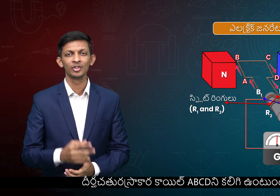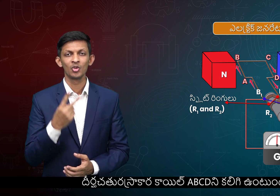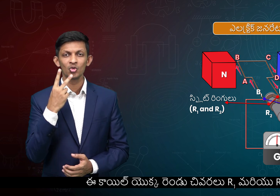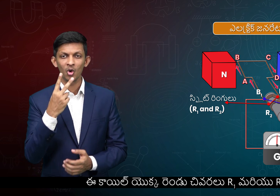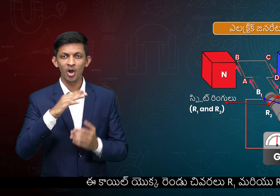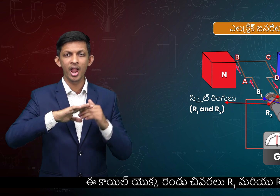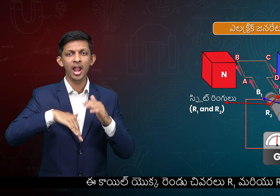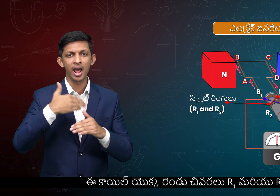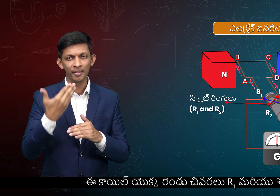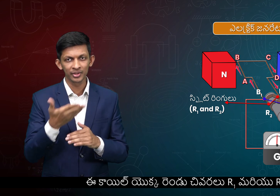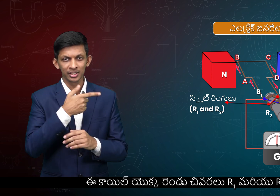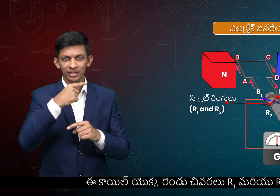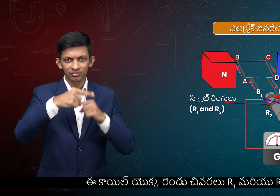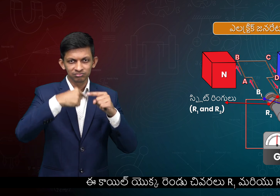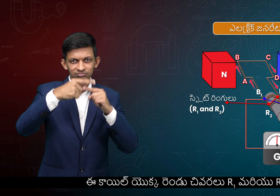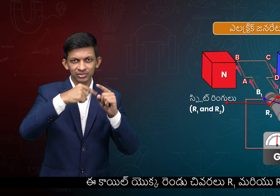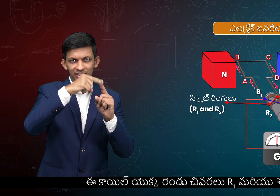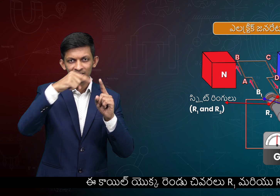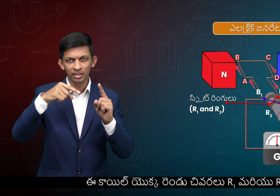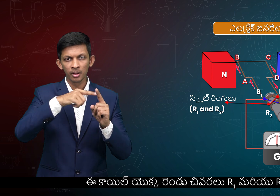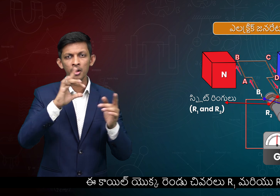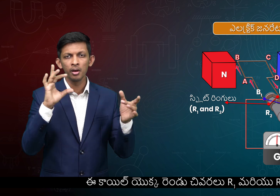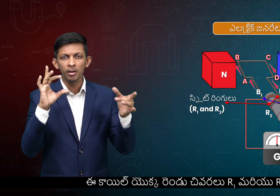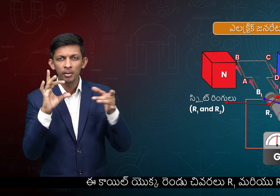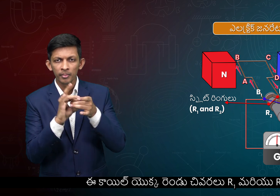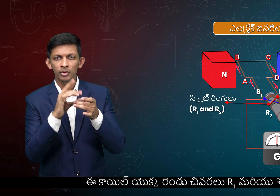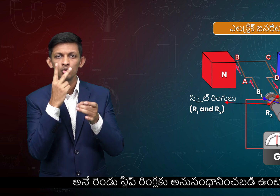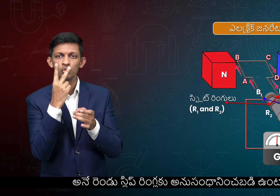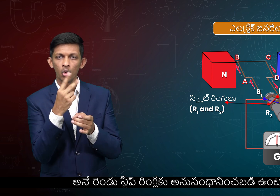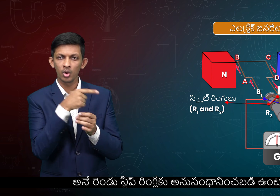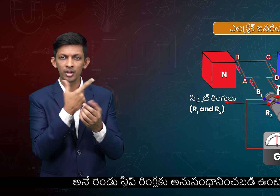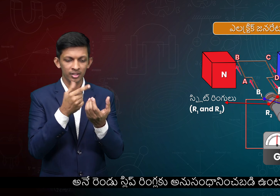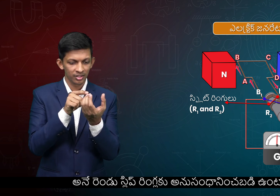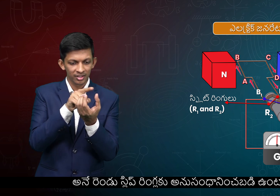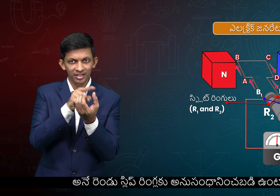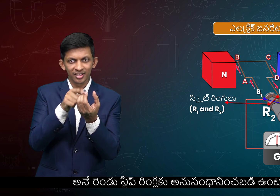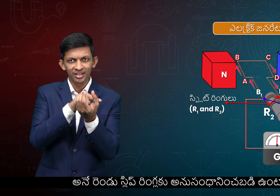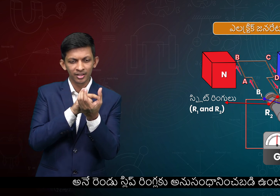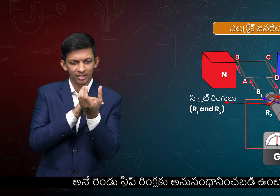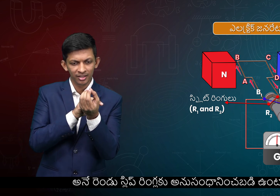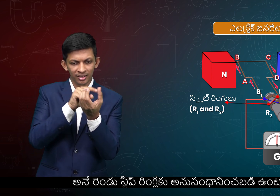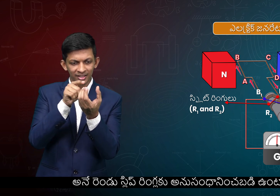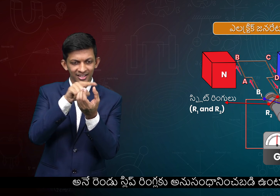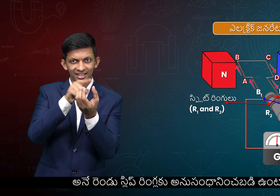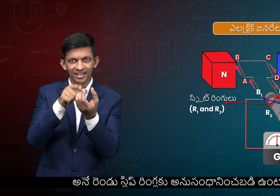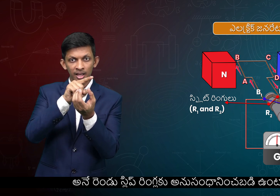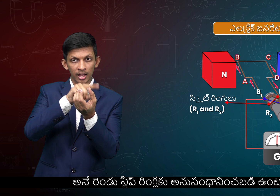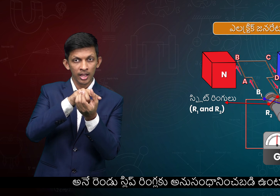ఈ కాయిల్ యొక్క రెండు చివరలు R1 మరియు R2 అనే రెండు స్లిప్ రింగ్లకు అనుసంధానించబడి ఉంటాయి.